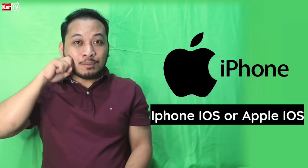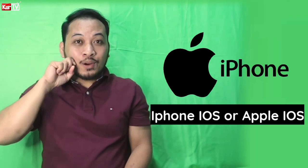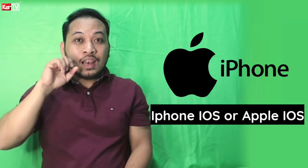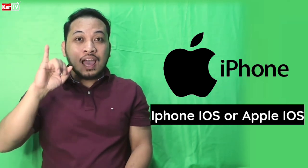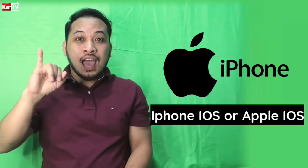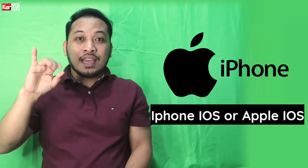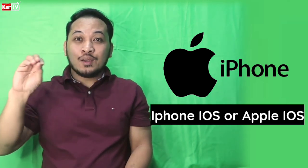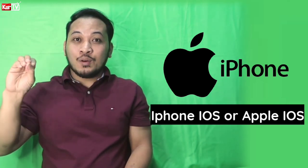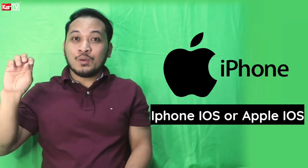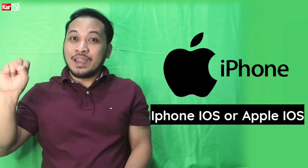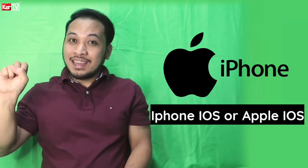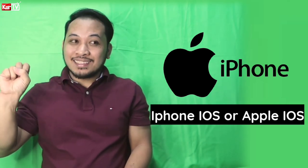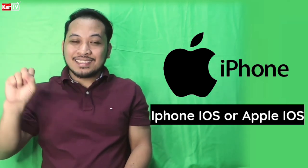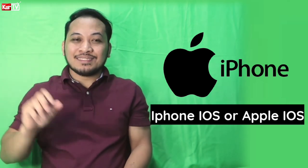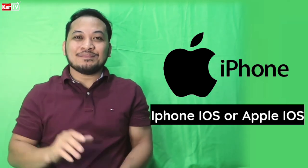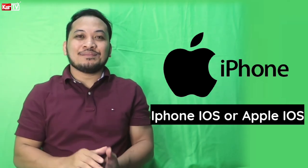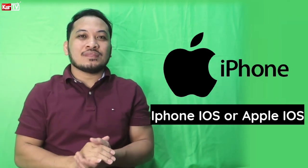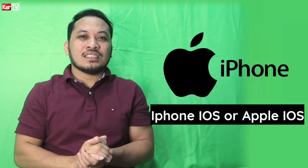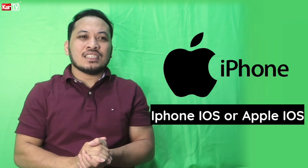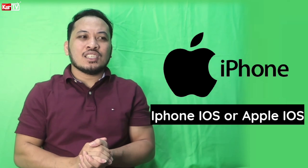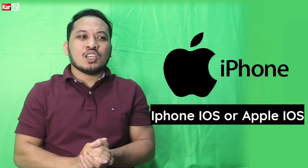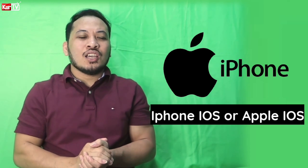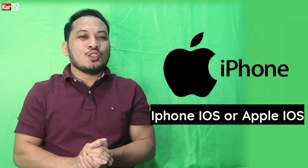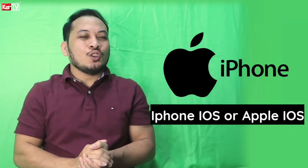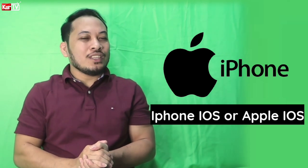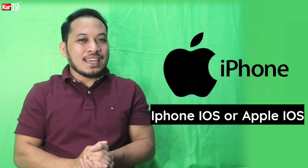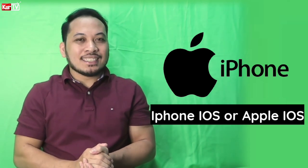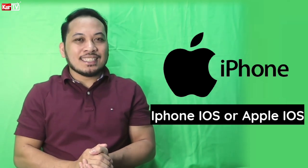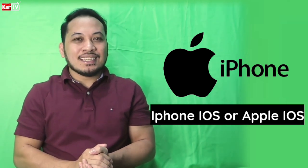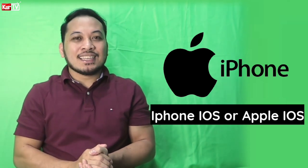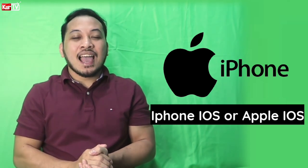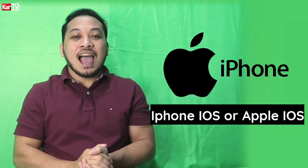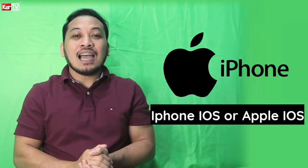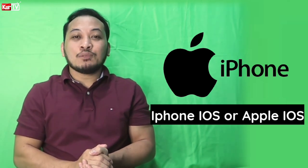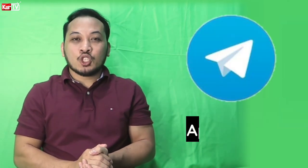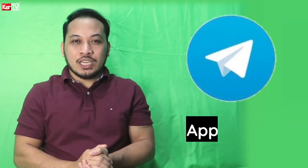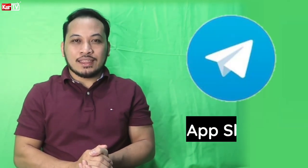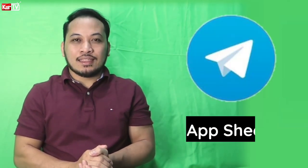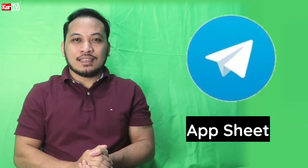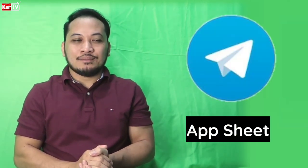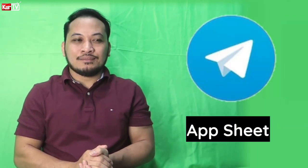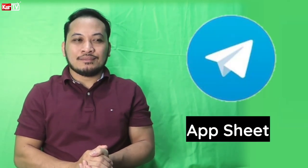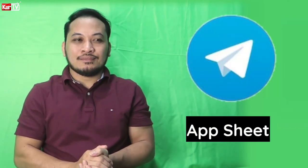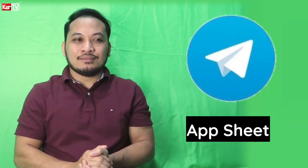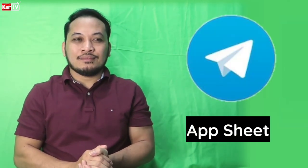Apple iOS. Yung next is app sheet.